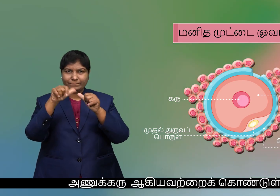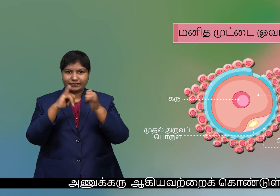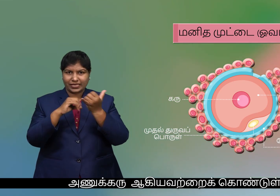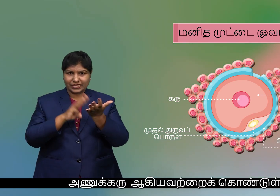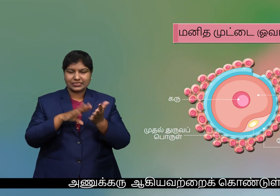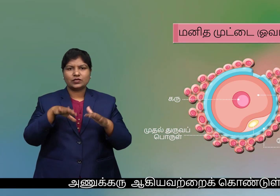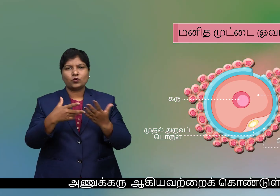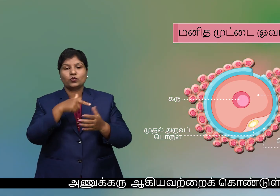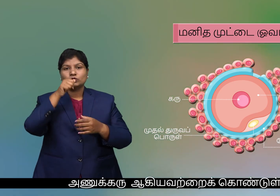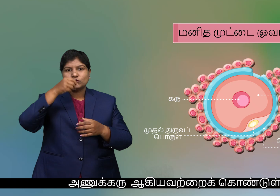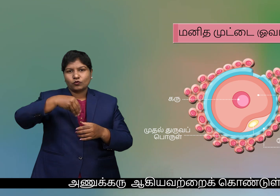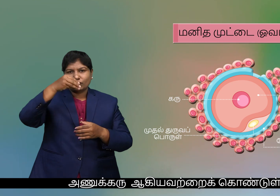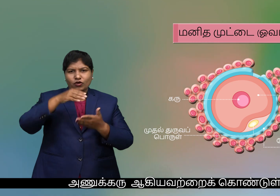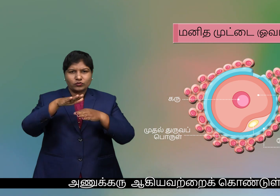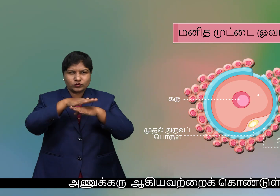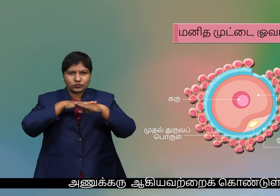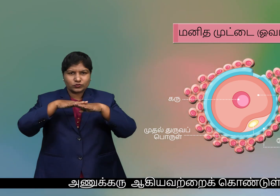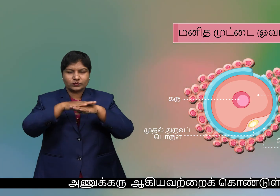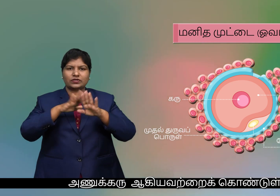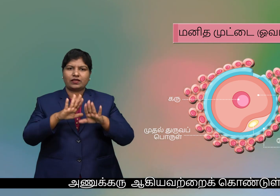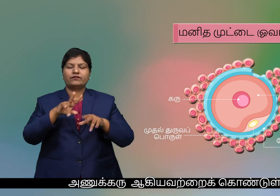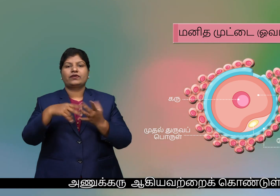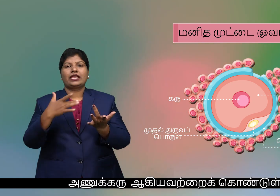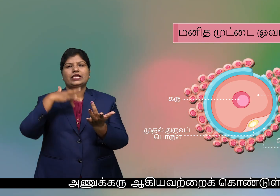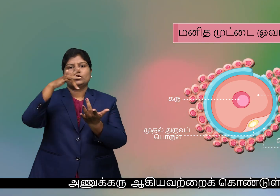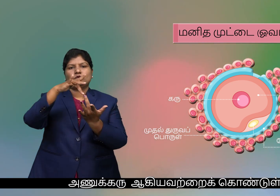அணுக்கரு ஆகியவற்றை கொண்டுள்ளது.